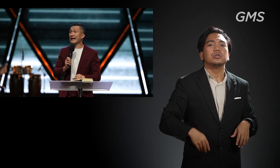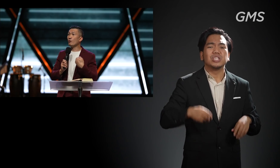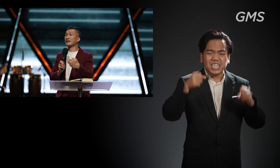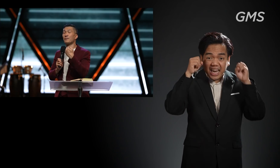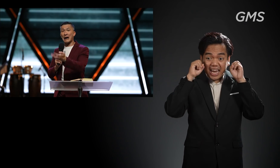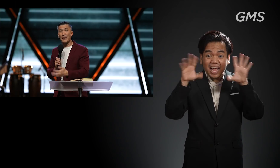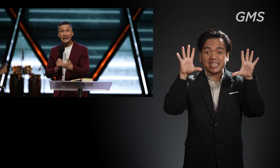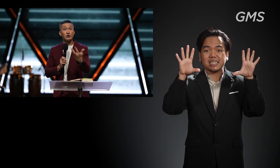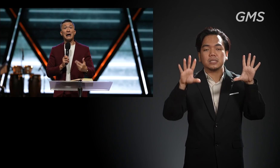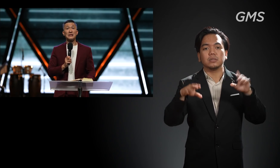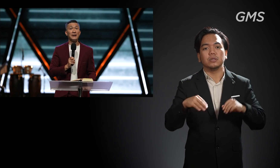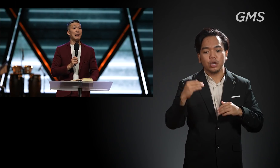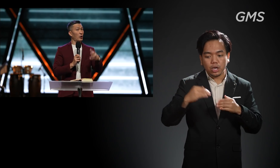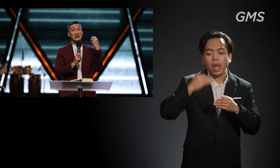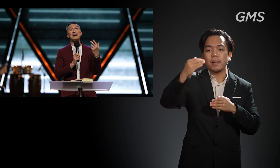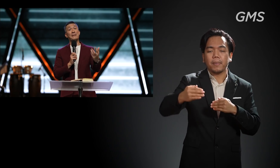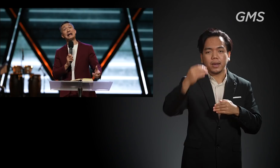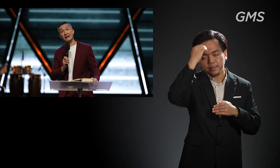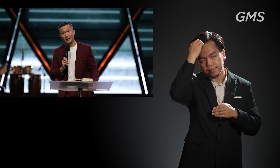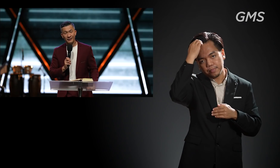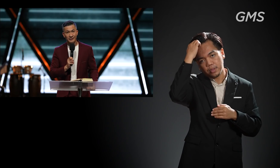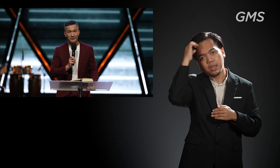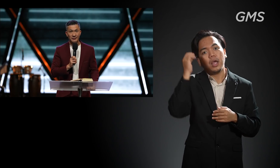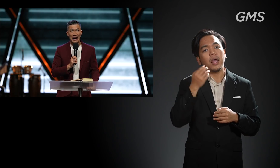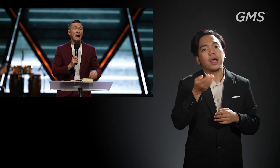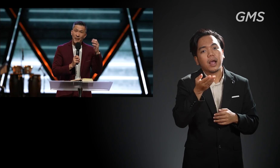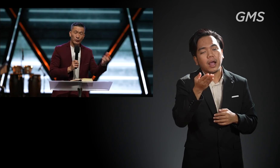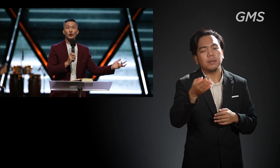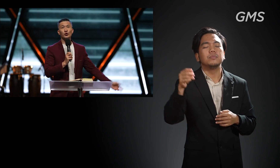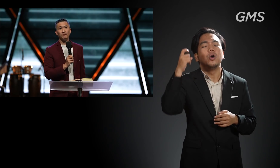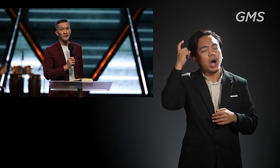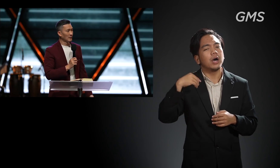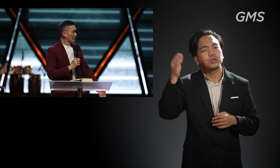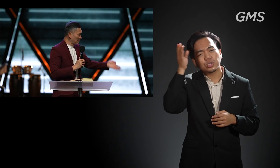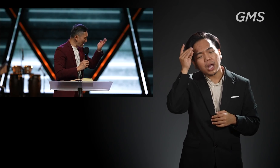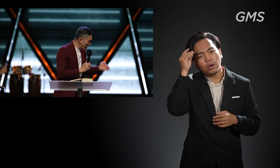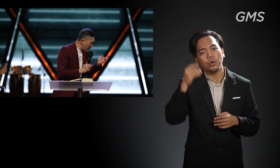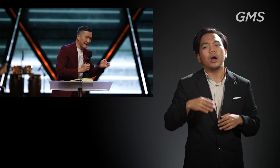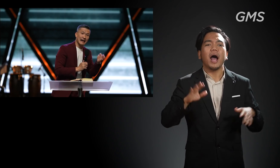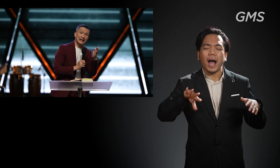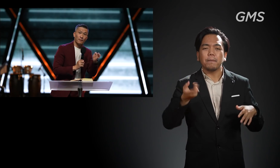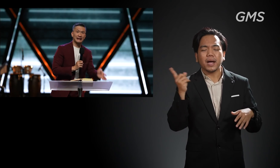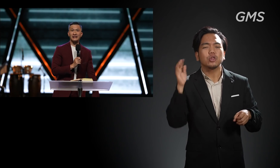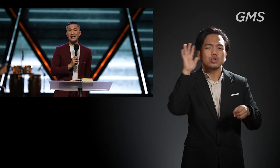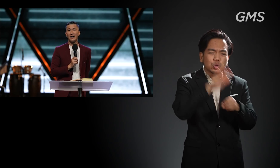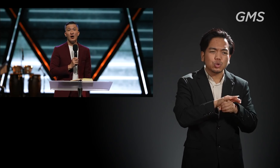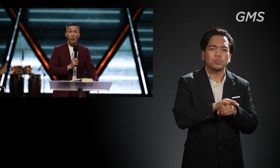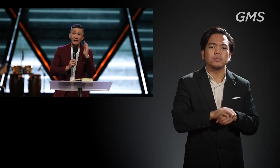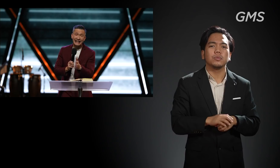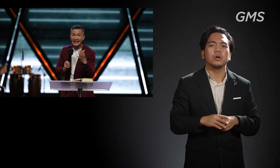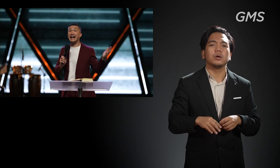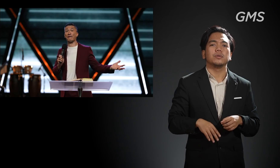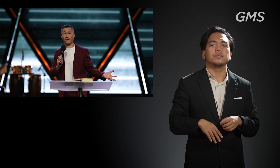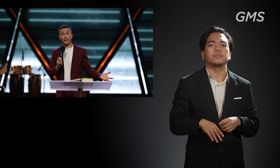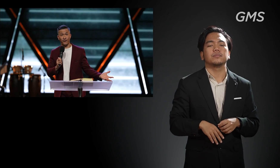kalau ditanya uang seberapa, dia juga nggak bisa bilang, pokoknya sebanyak-banyaknya. Apa itu cukup? Di mana fine line atau batasnya?